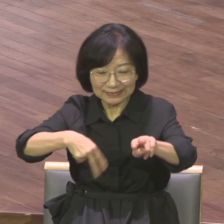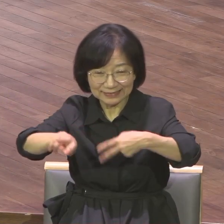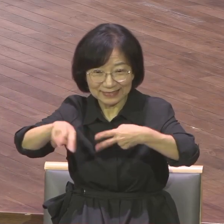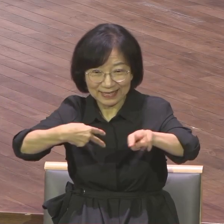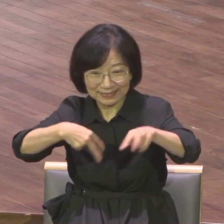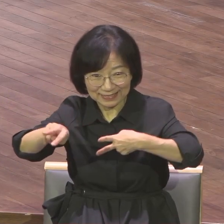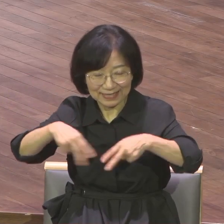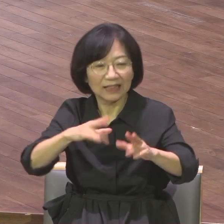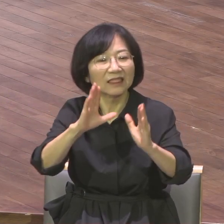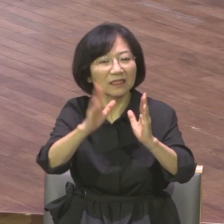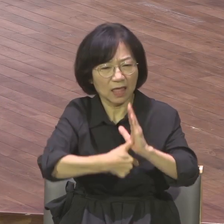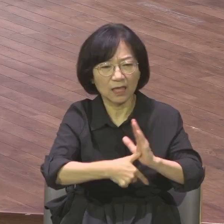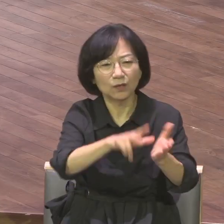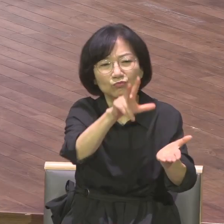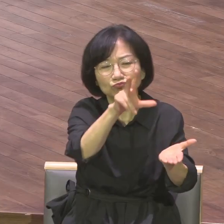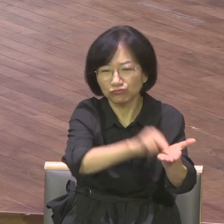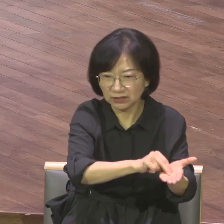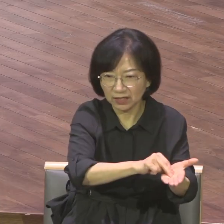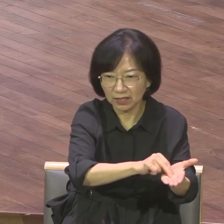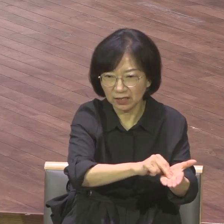지금.